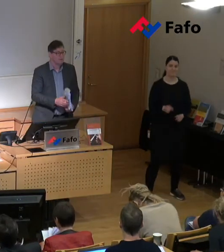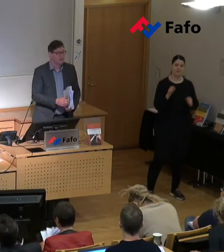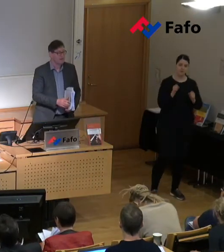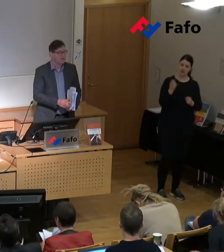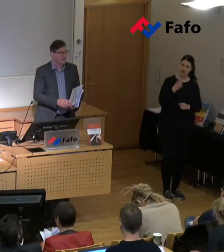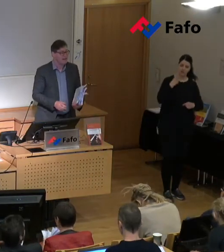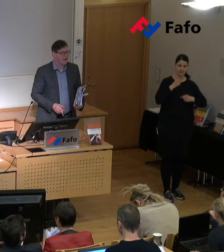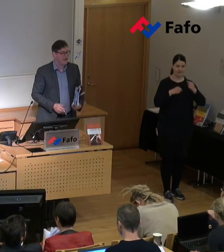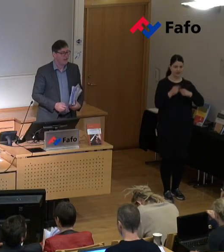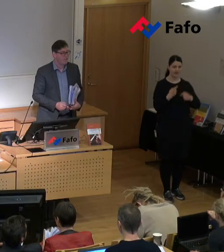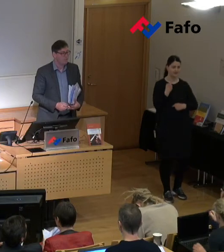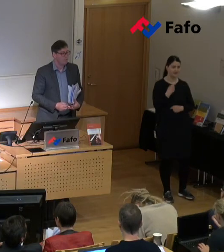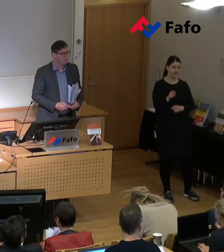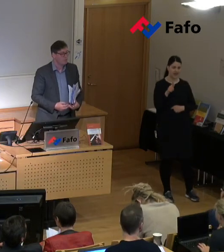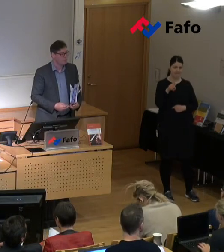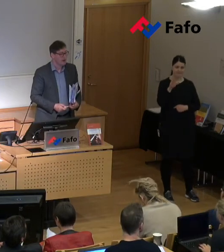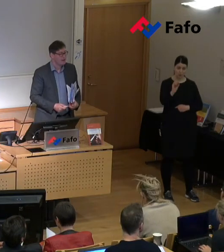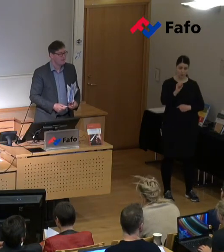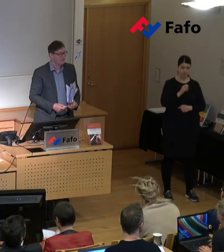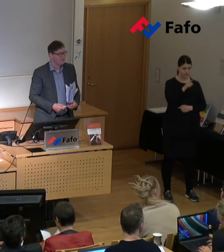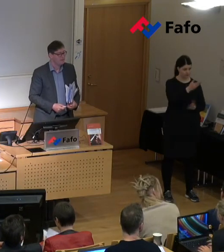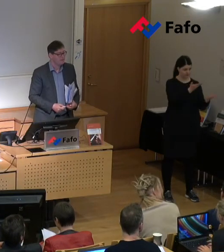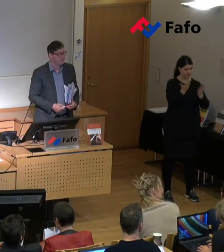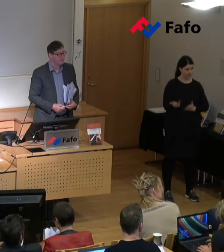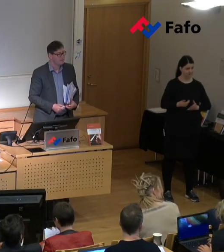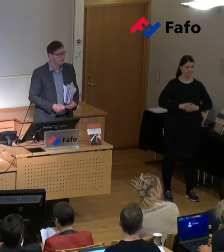Da går vi raskt videre til FO, og du kommer her.